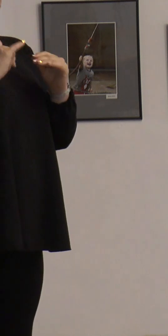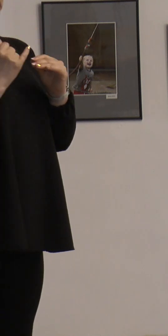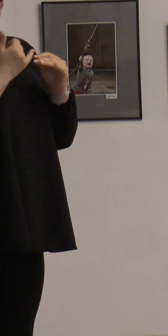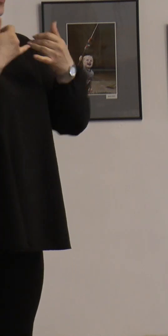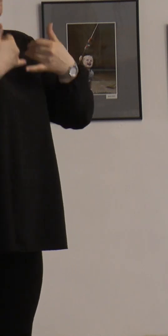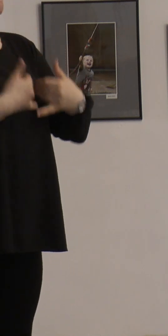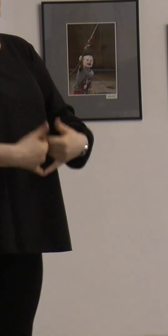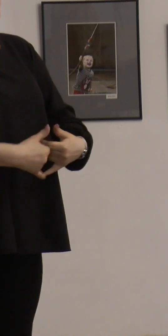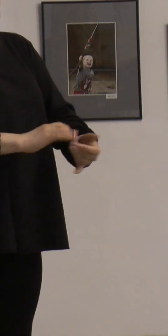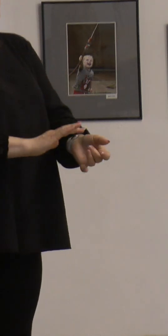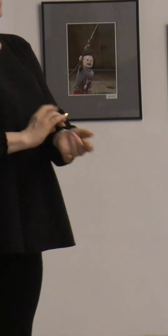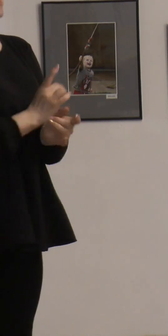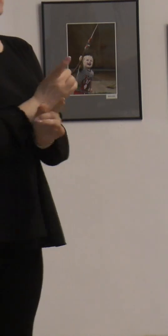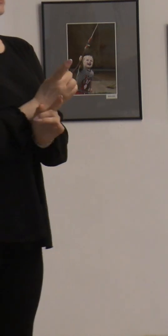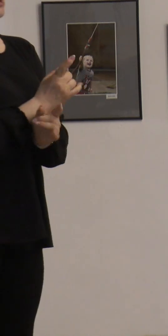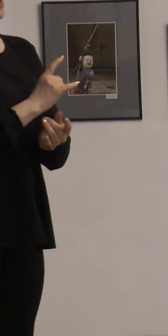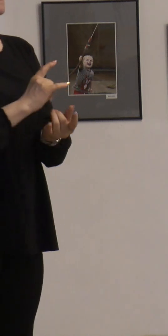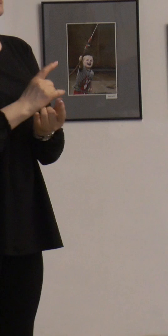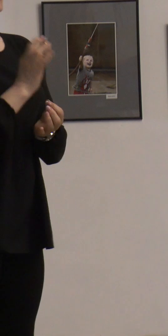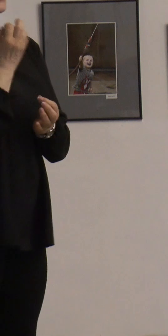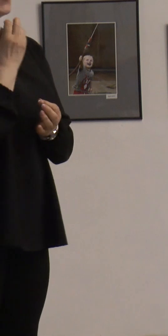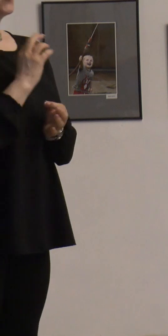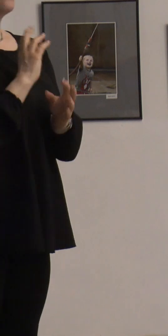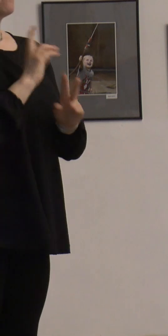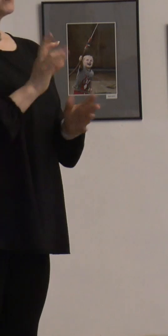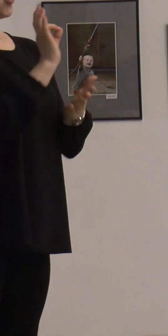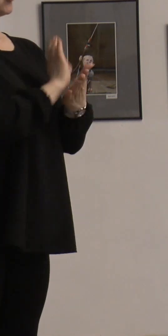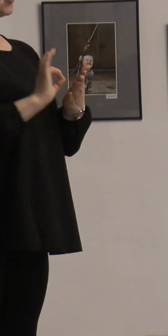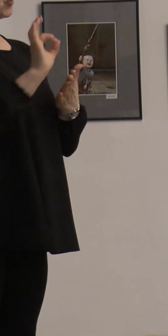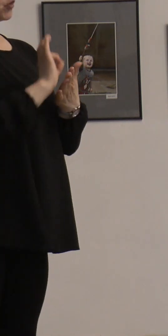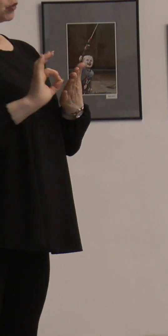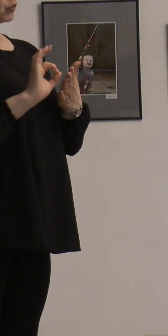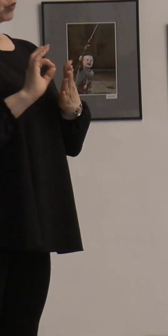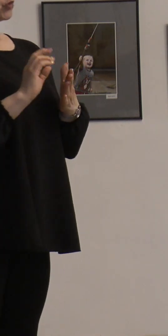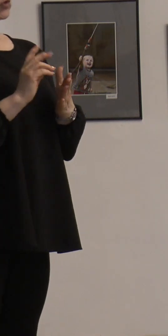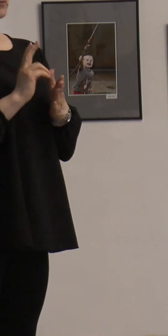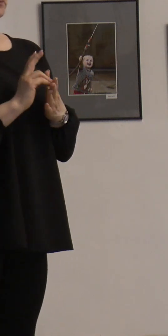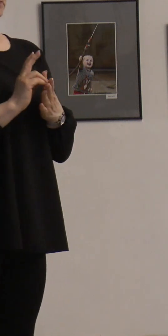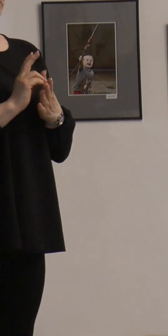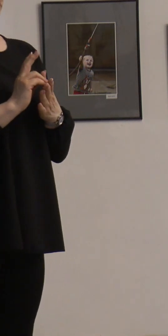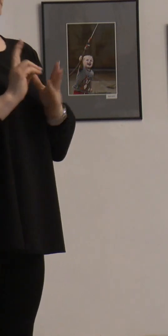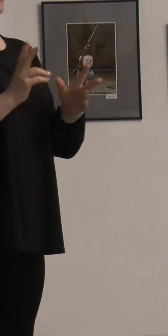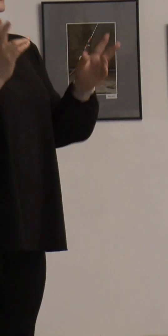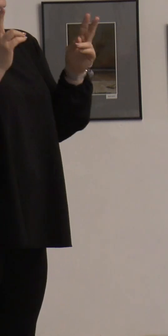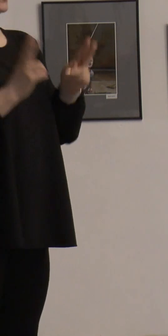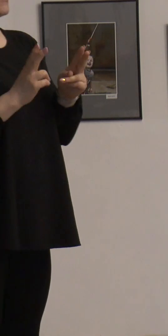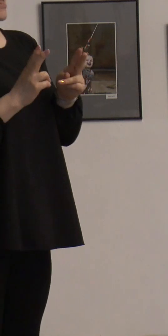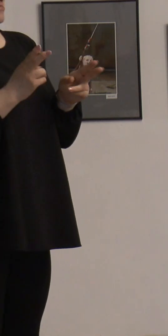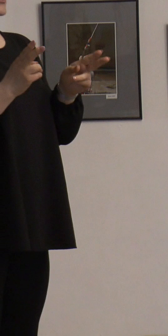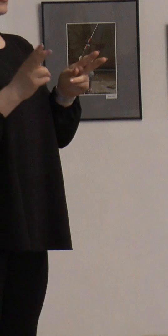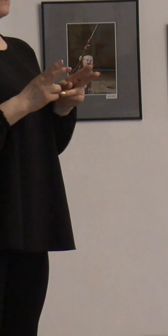mély érzéseinket milyen jó, hogy vannak költők, akik tömörre,